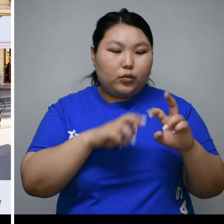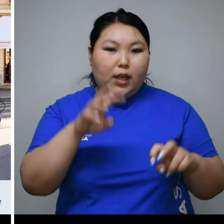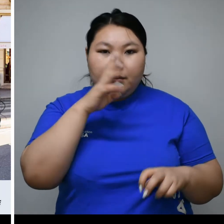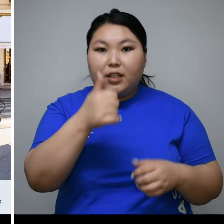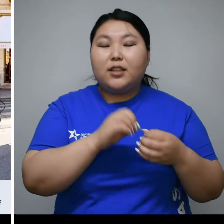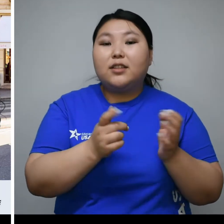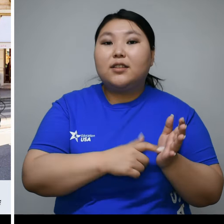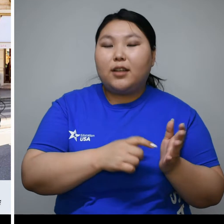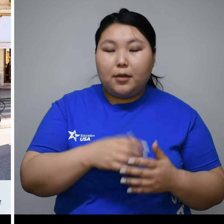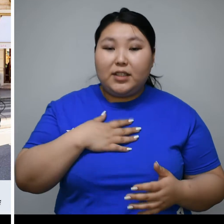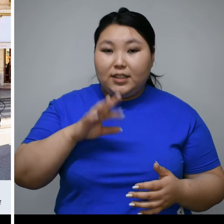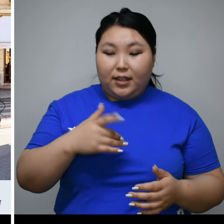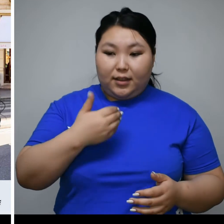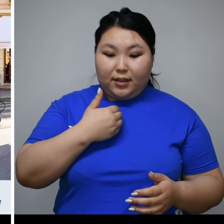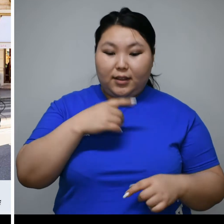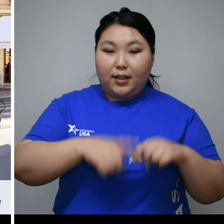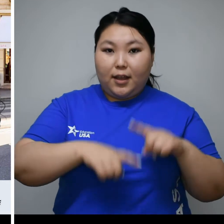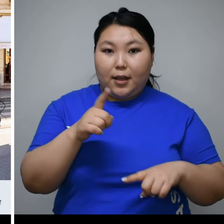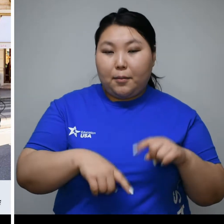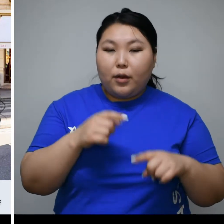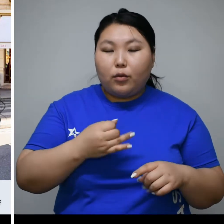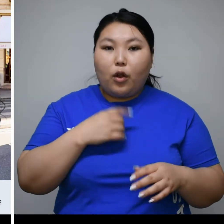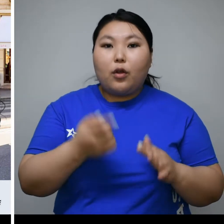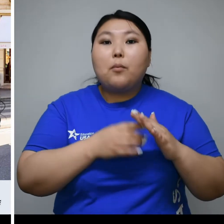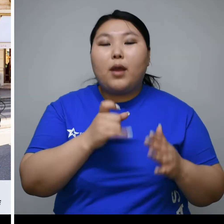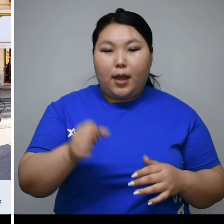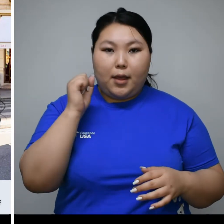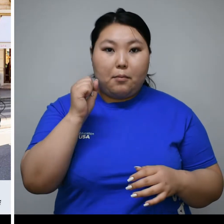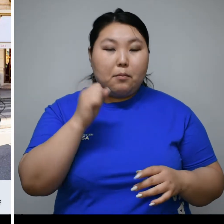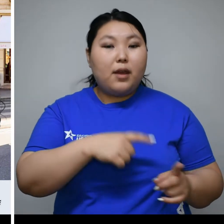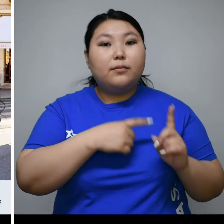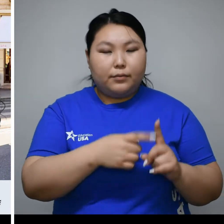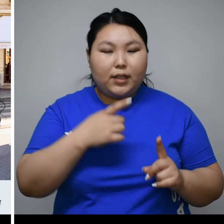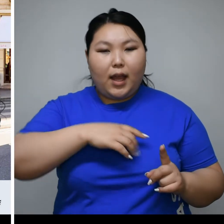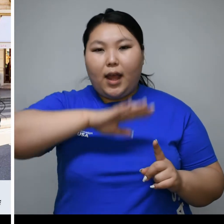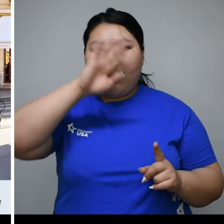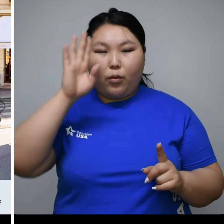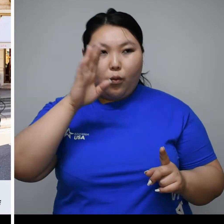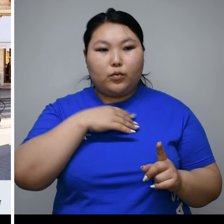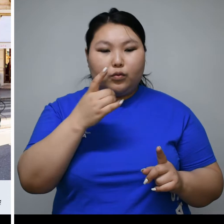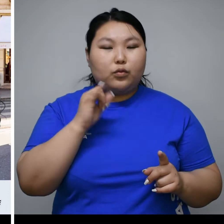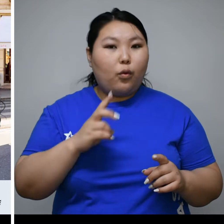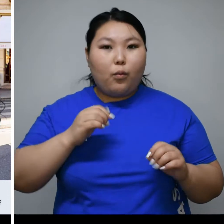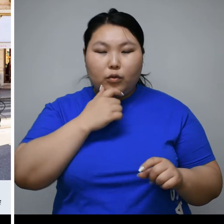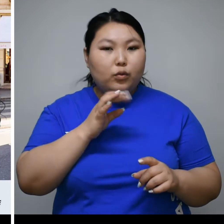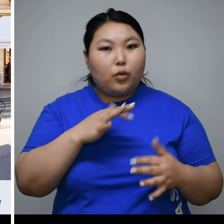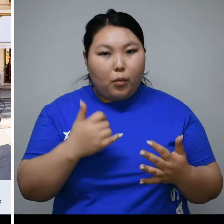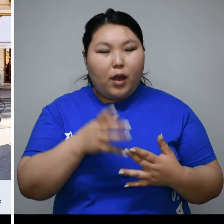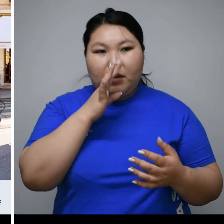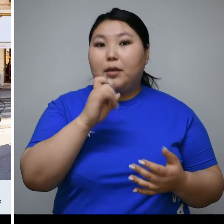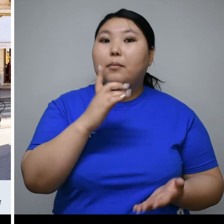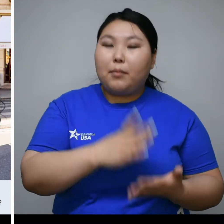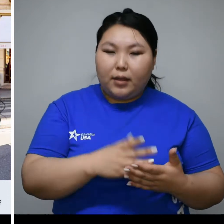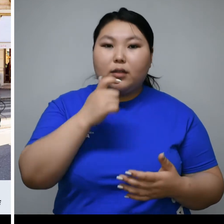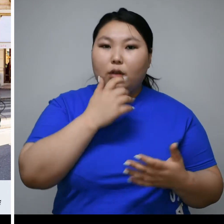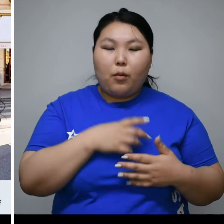сайн хийх хэрэгтэй. Тэгээд би яг надад ямар сургууль тохирох юм бэ? А Америкт нөгөө Атал одоо дун болдгооч тийм мож байна.